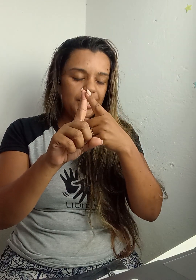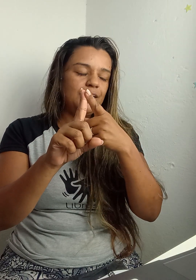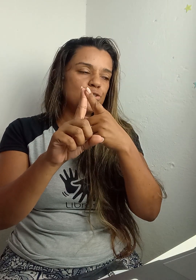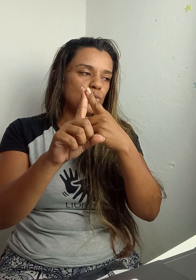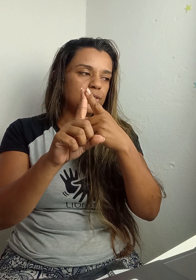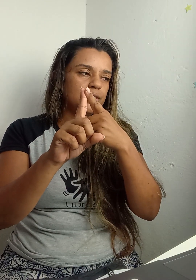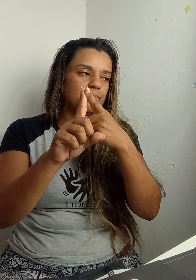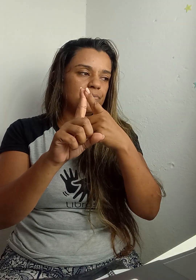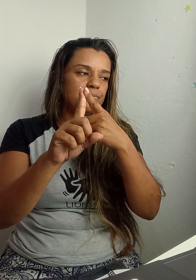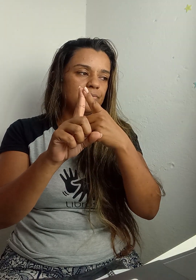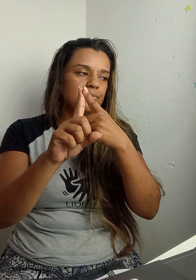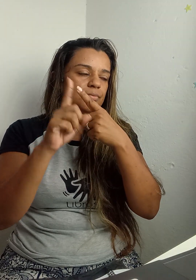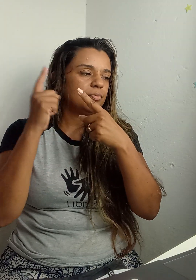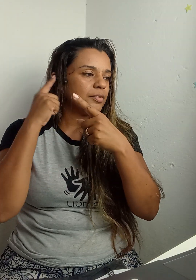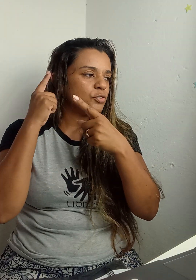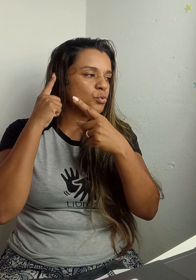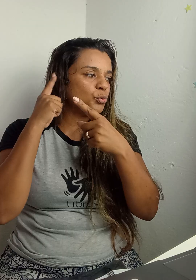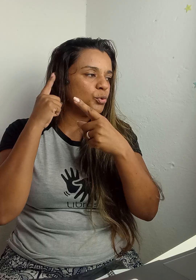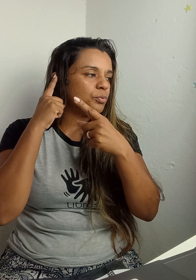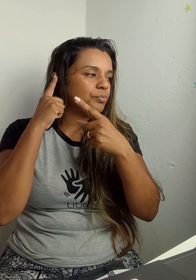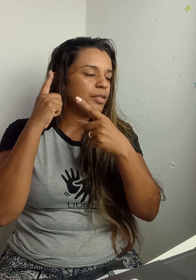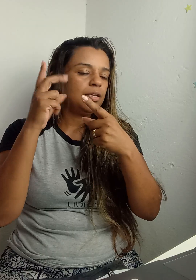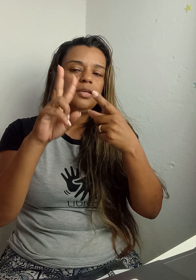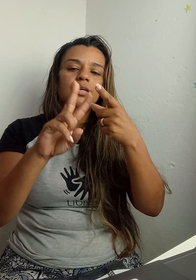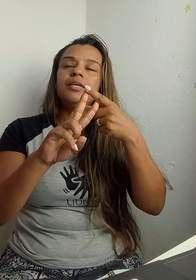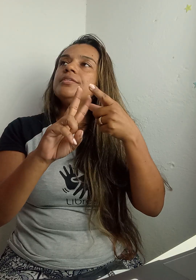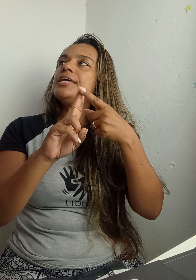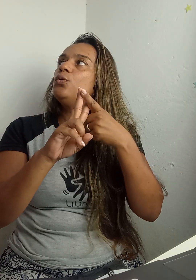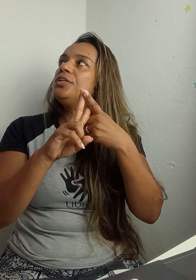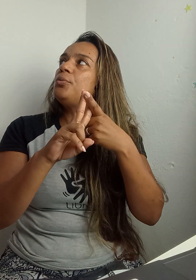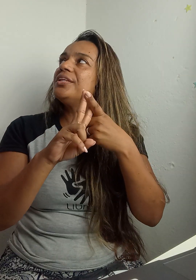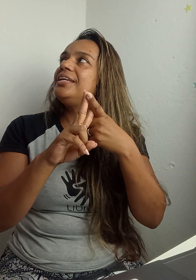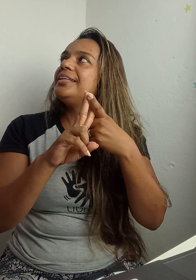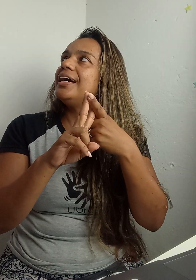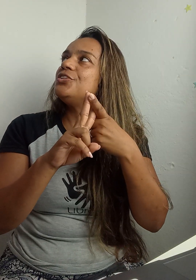ela escuta. Escutou. Segunda modalidade,